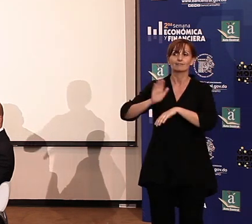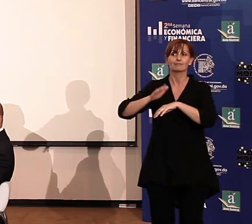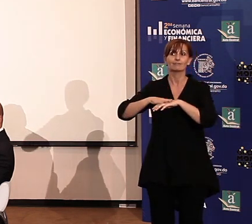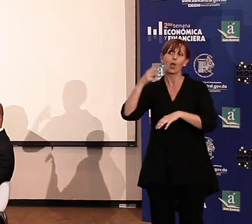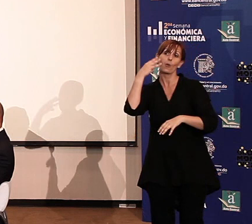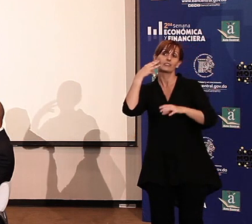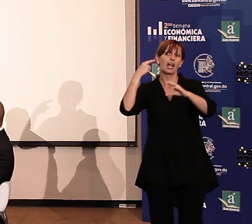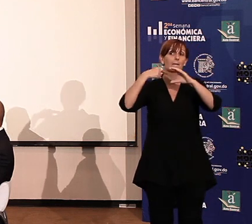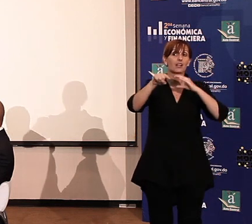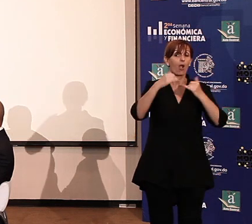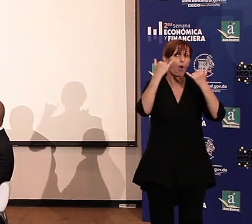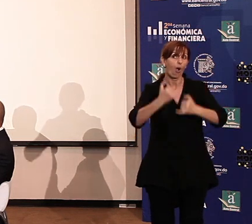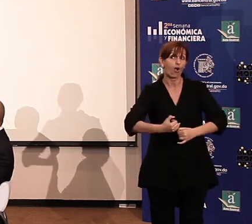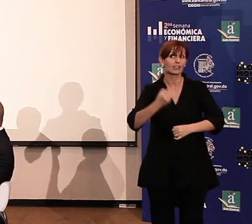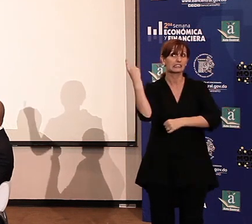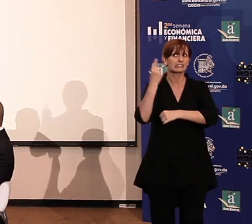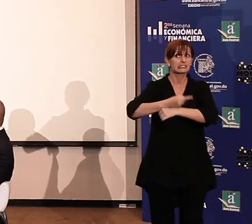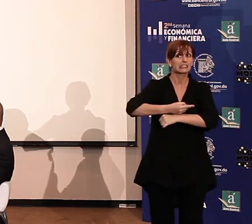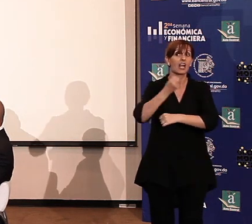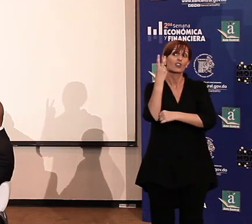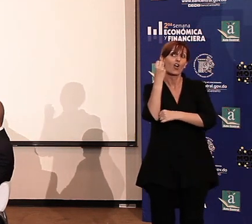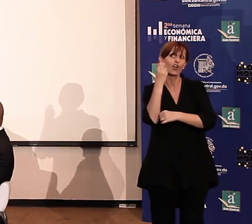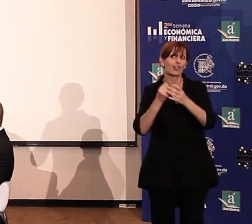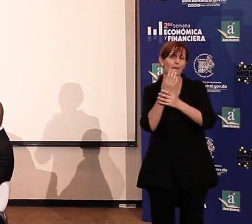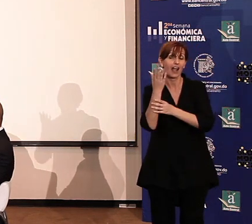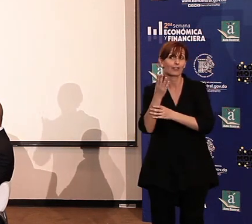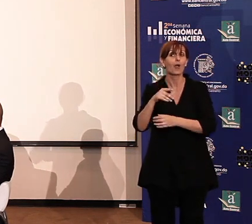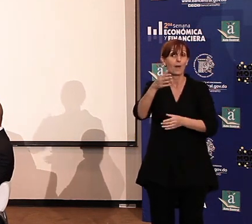marzo te queda un día y evita un recargo Tommy